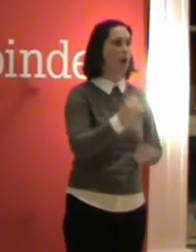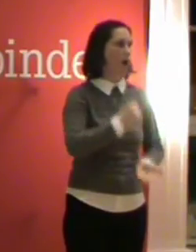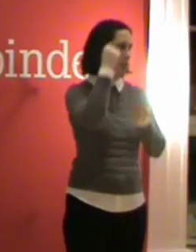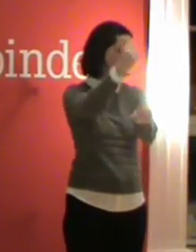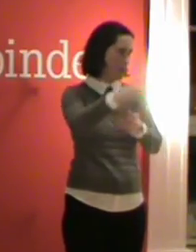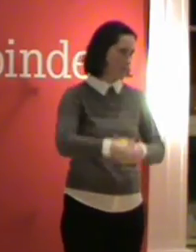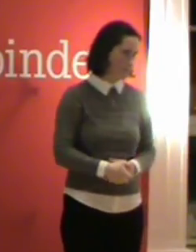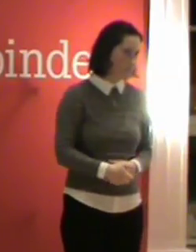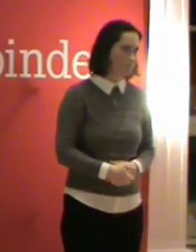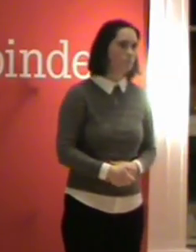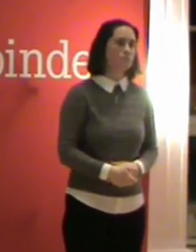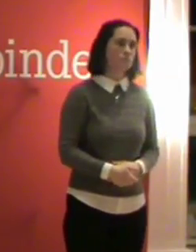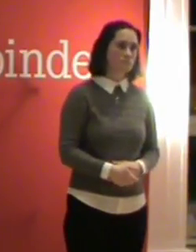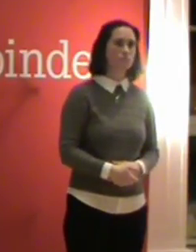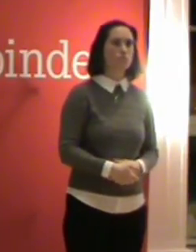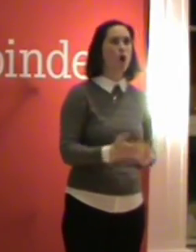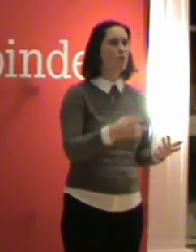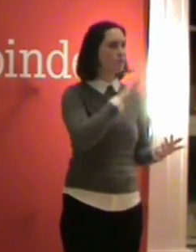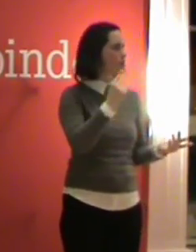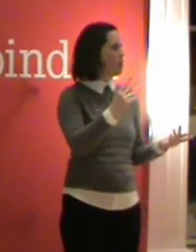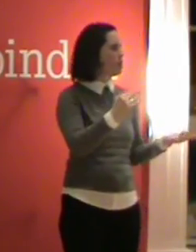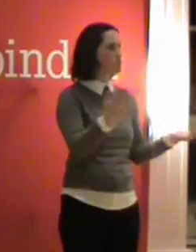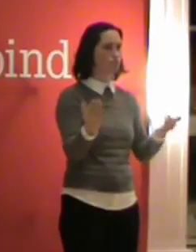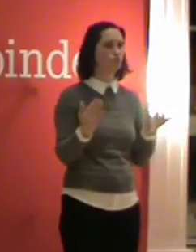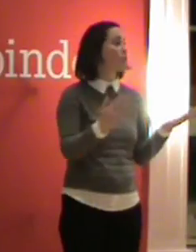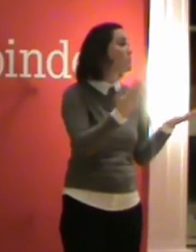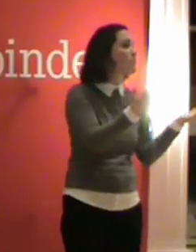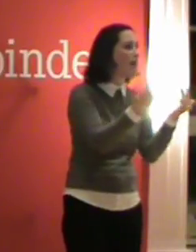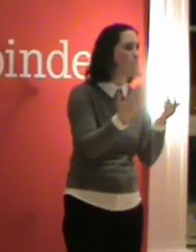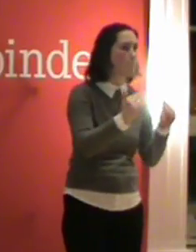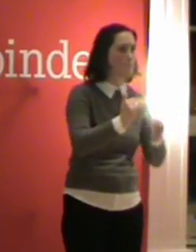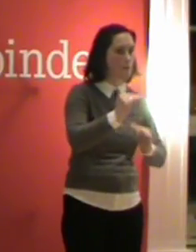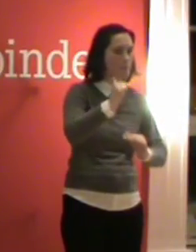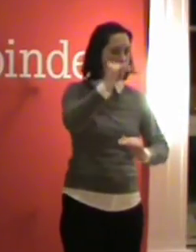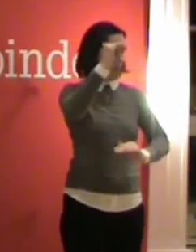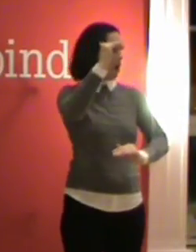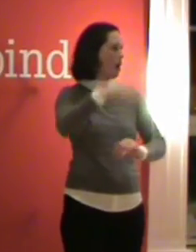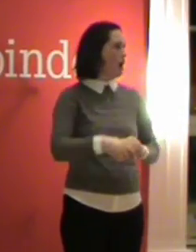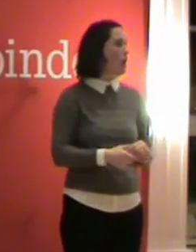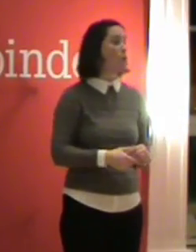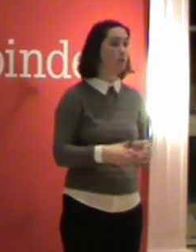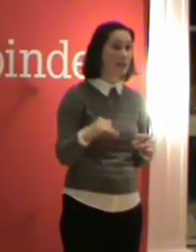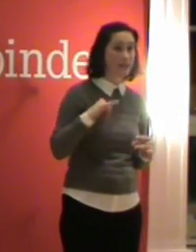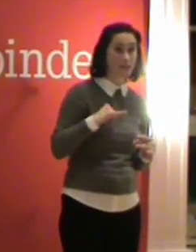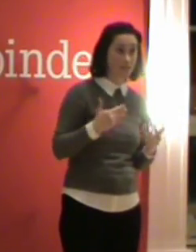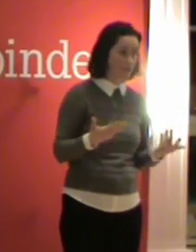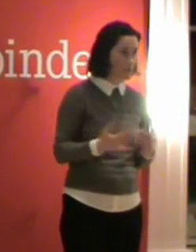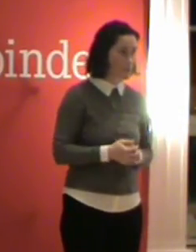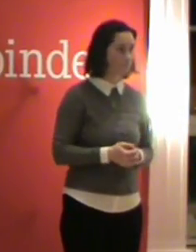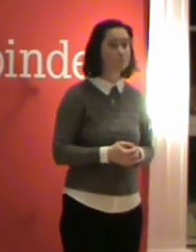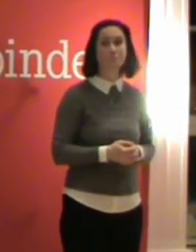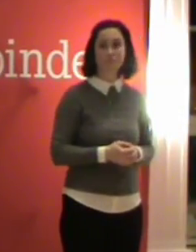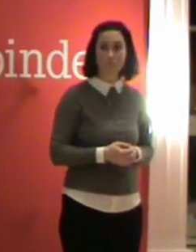werden. Zunehmender Resonanz, also auch was die Bewerbung betrifft. Und das Spannende daran ist, ich hatte